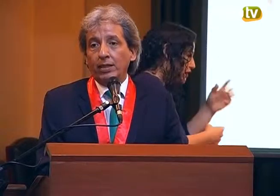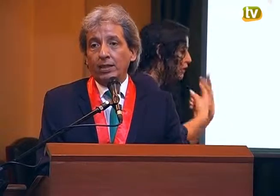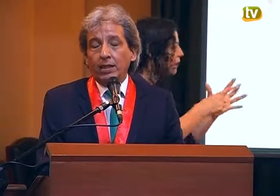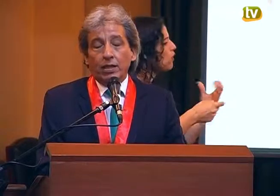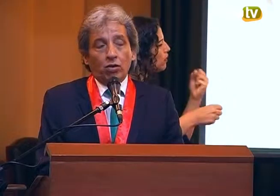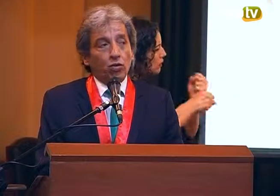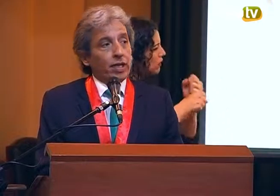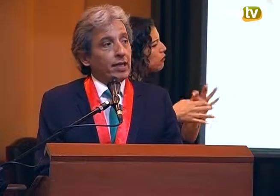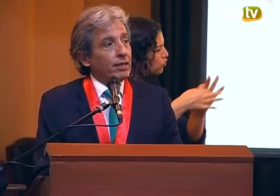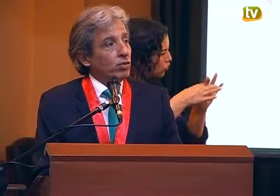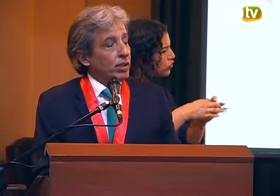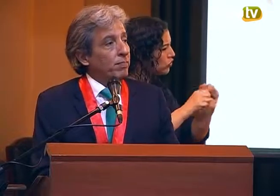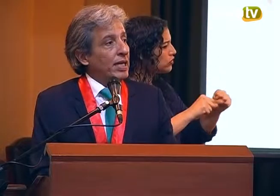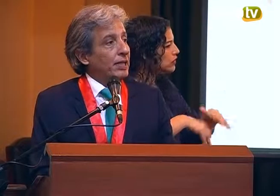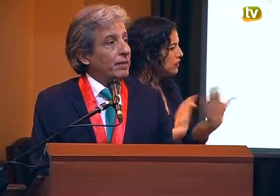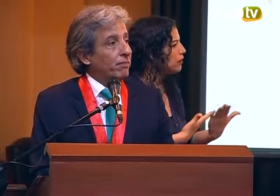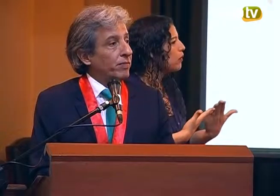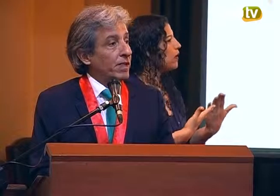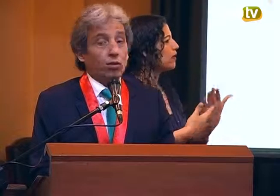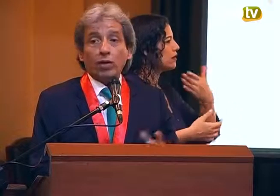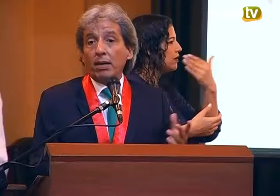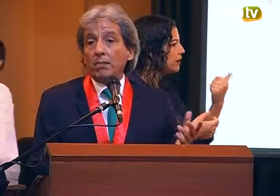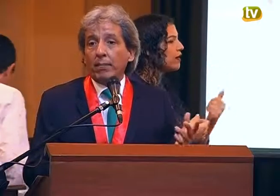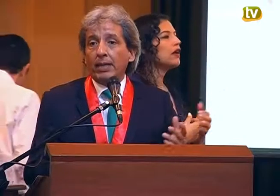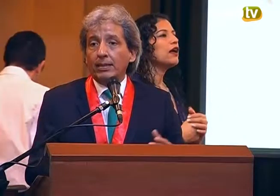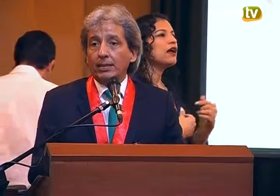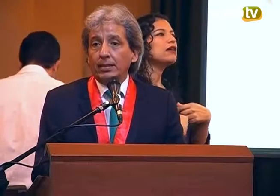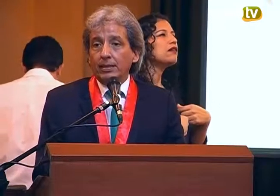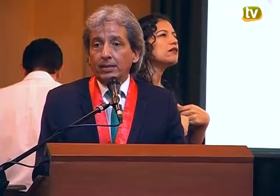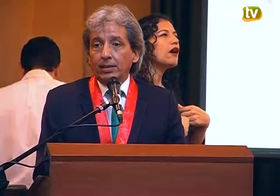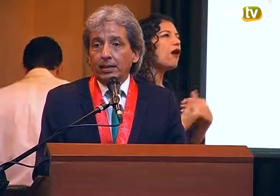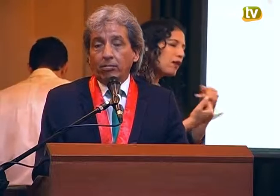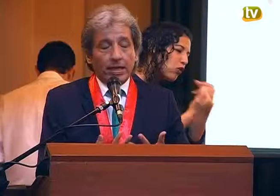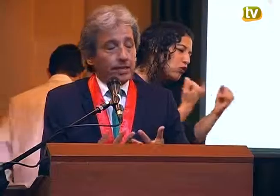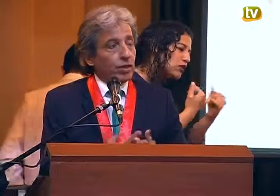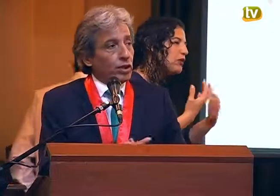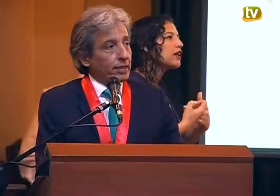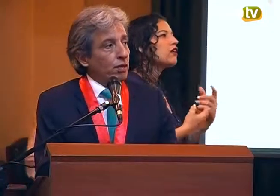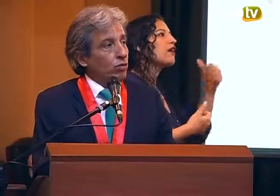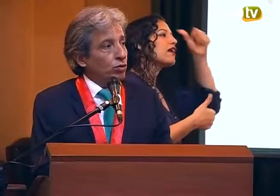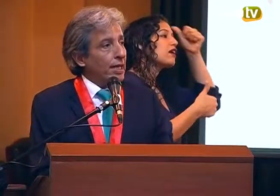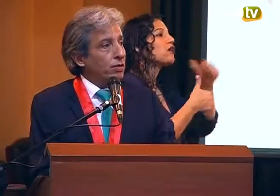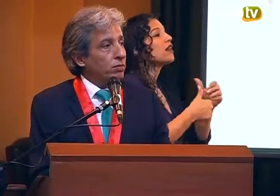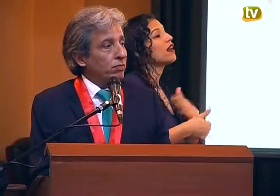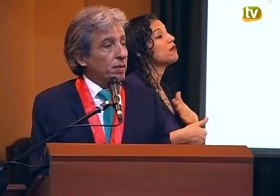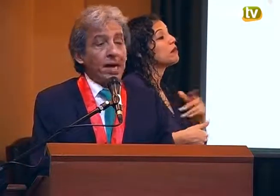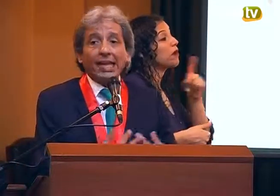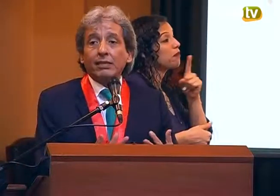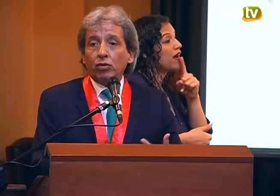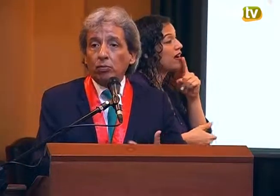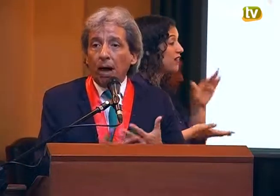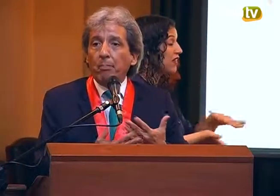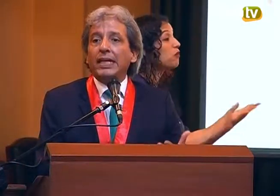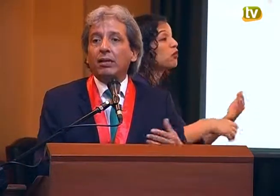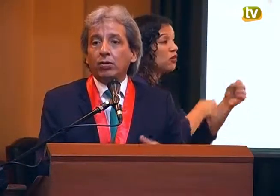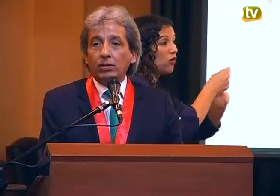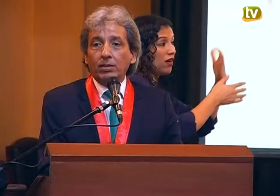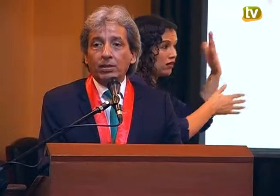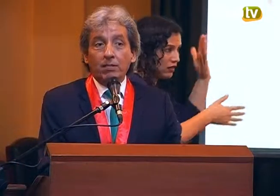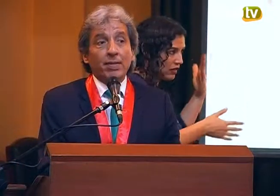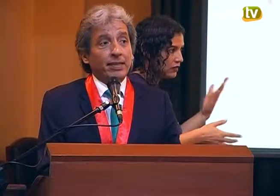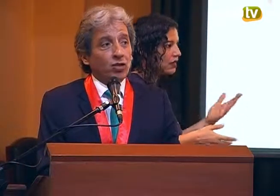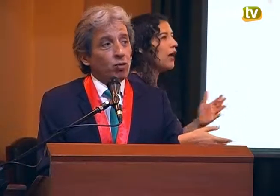cumple. No me queda entonces más que recordar a mi papá, que falleció ya hace algunos años, mi maestro,